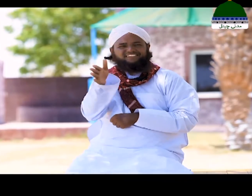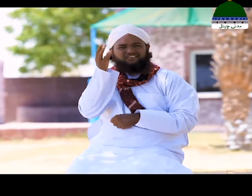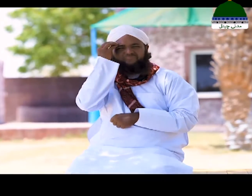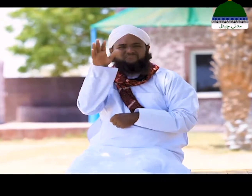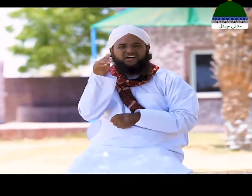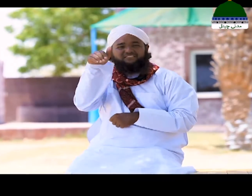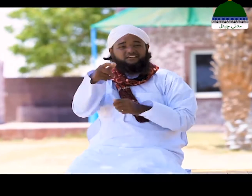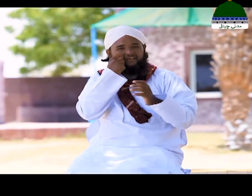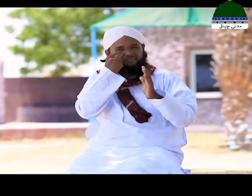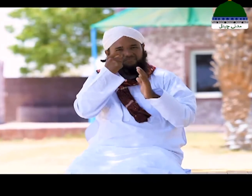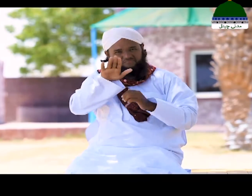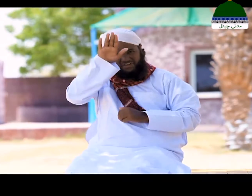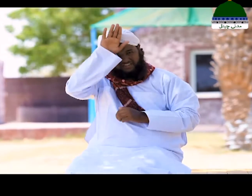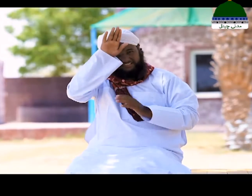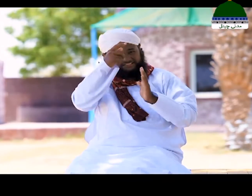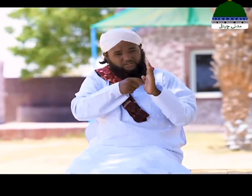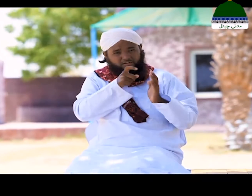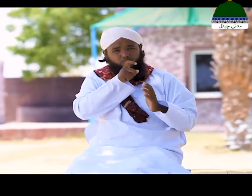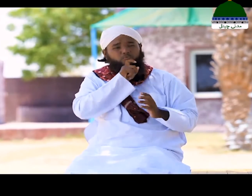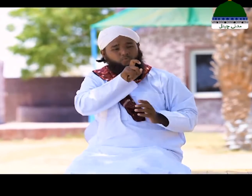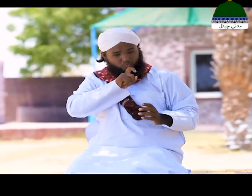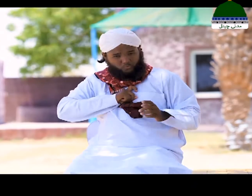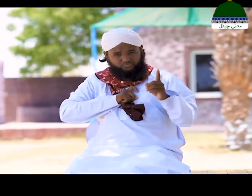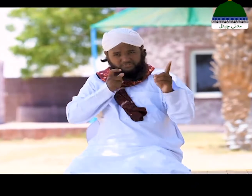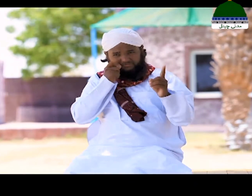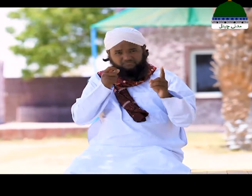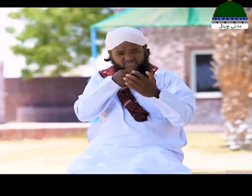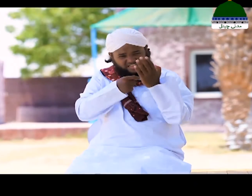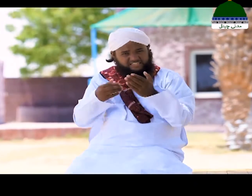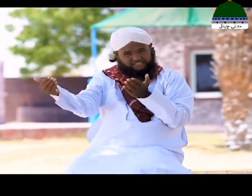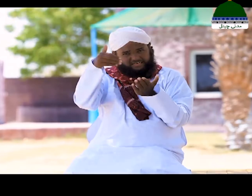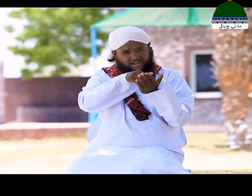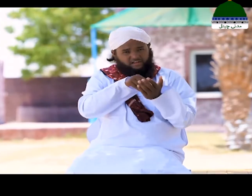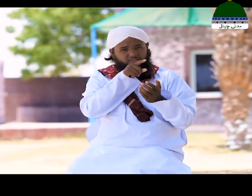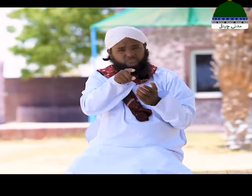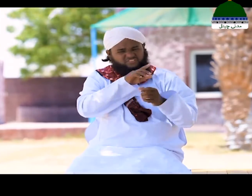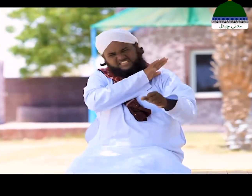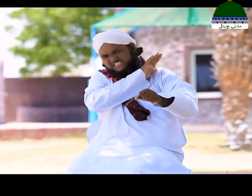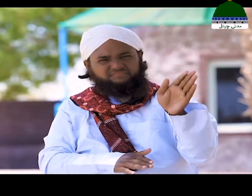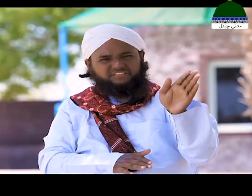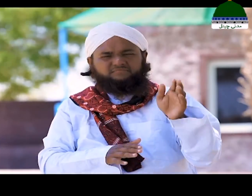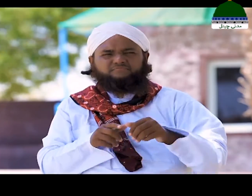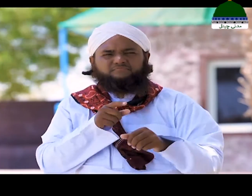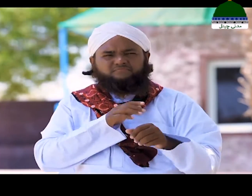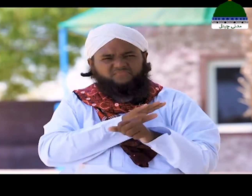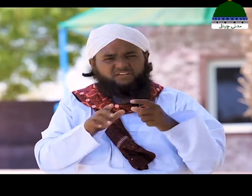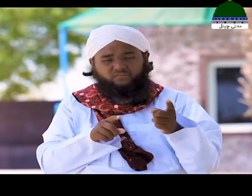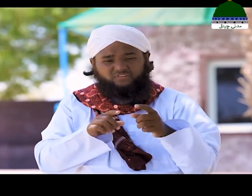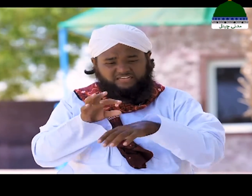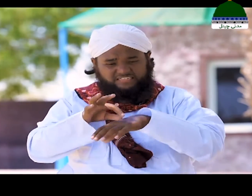نے اس خط میں مجھے حکم دیا ہے کہ جیسے ہی یہ شخص خط لے کر پہنچے اسے ذبح کر دینا اور اس کی کھال اتار کر